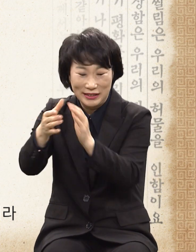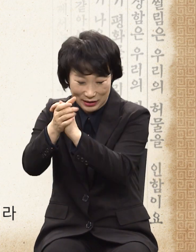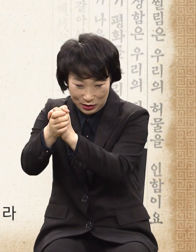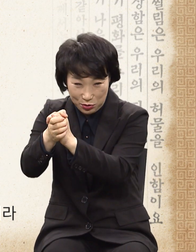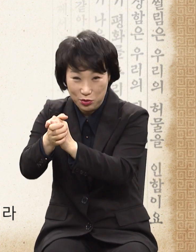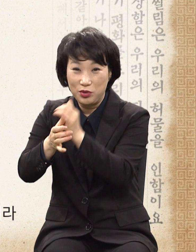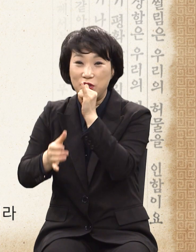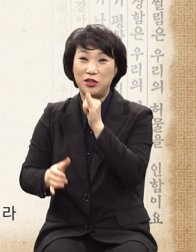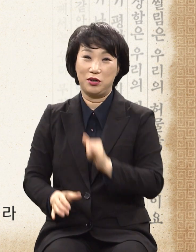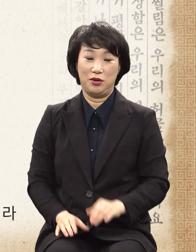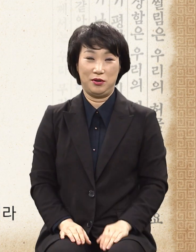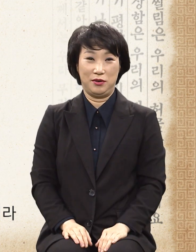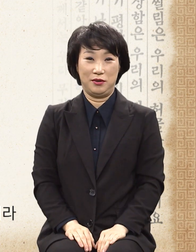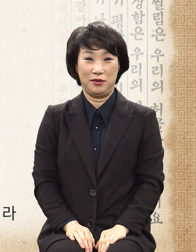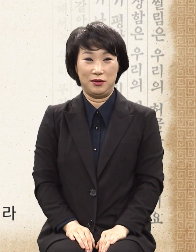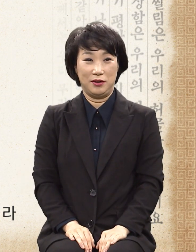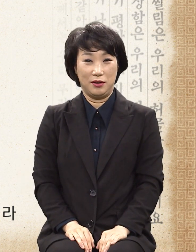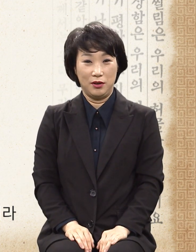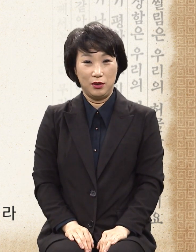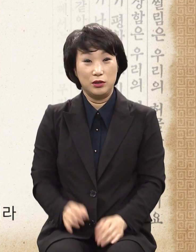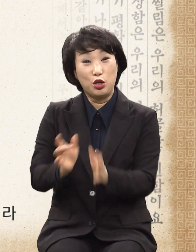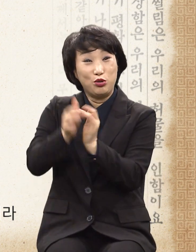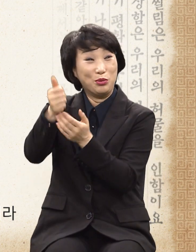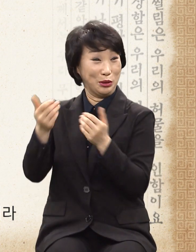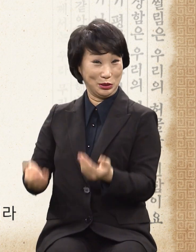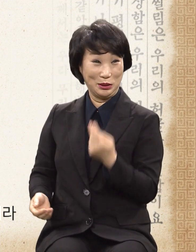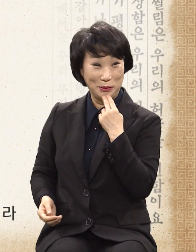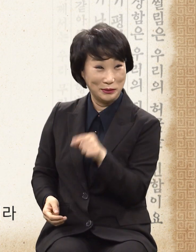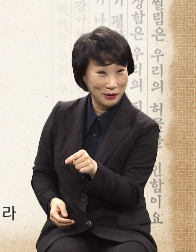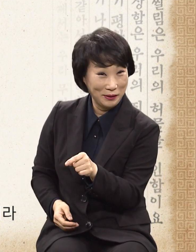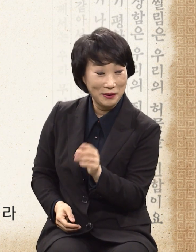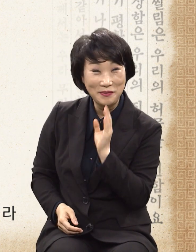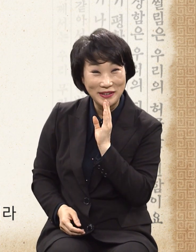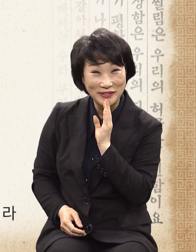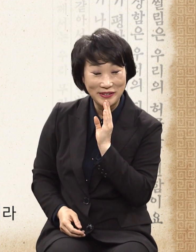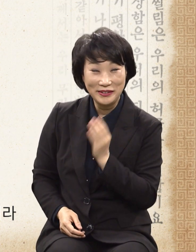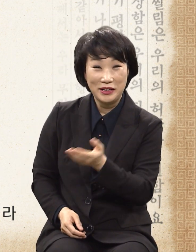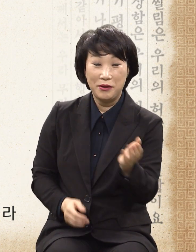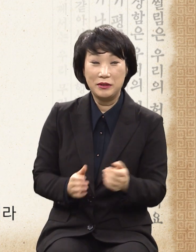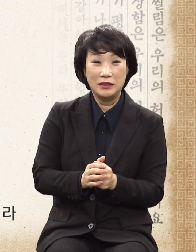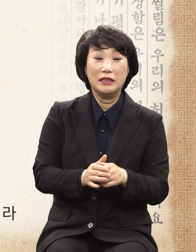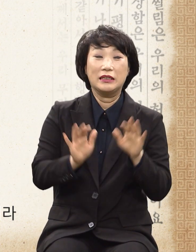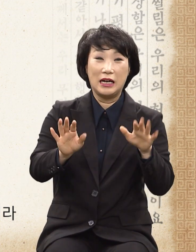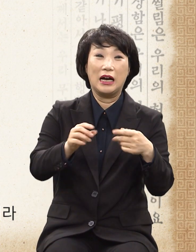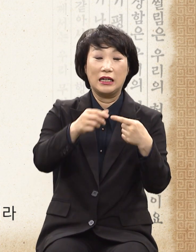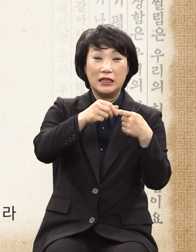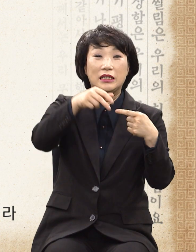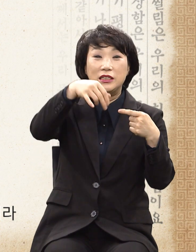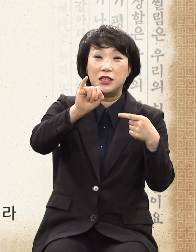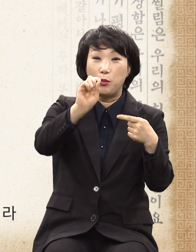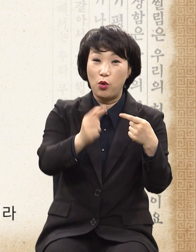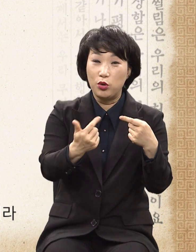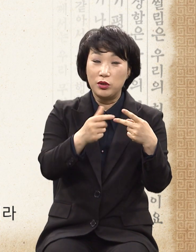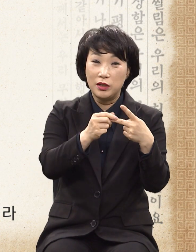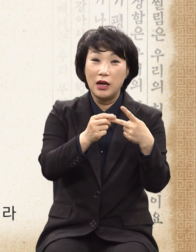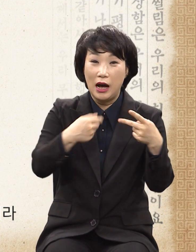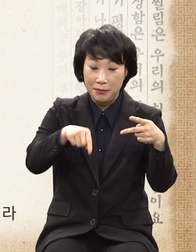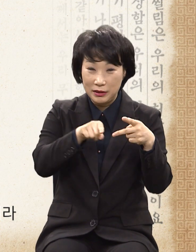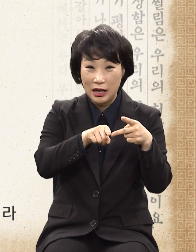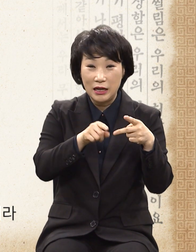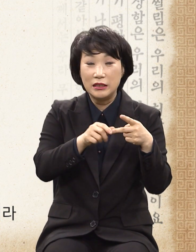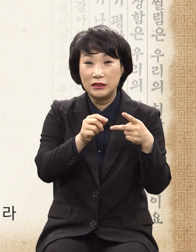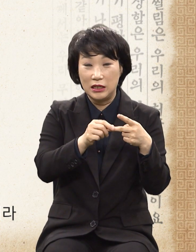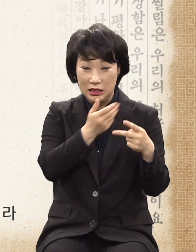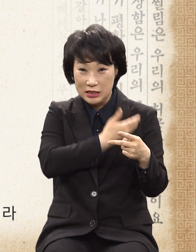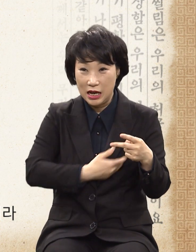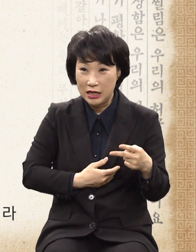거기서 기도하시더니 안쉬셔. 예, 시몬과 및 그와 함께하는 제자들이 그 뒤를